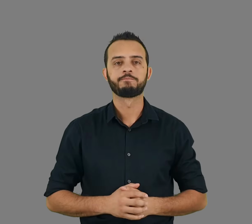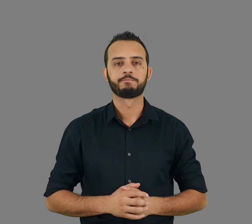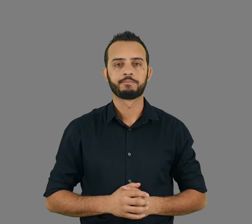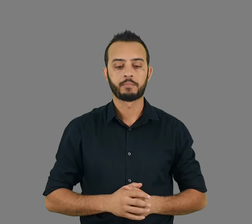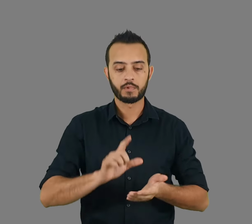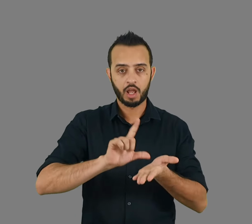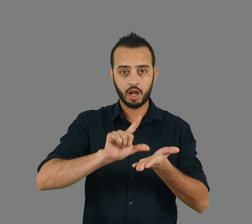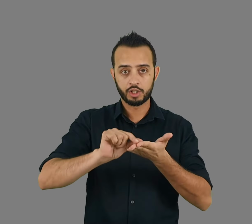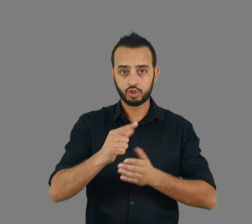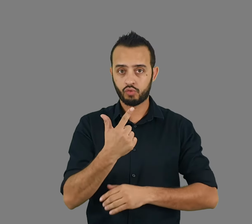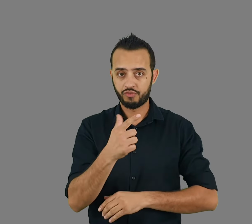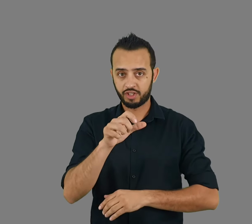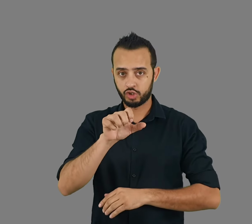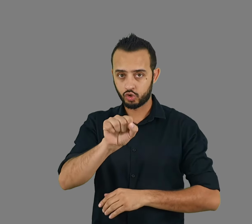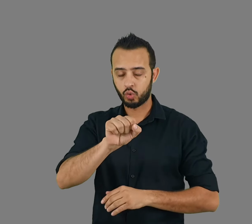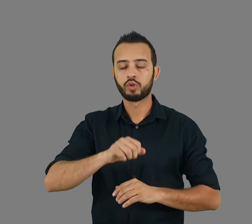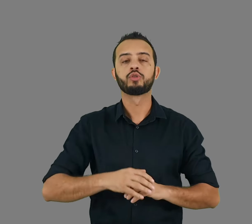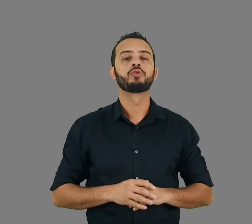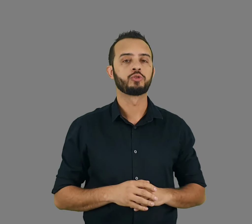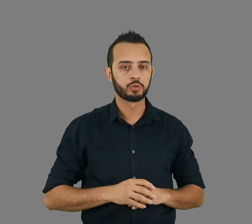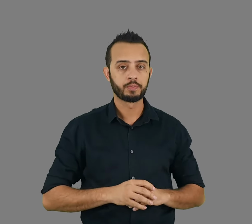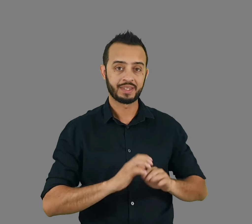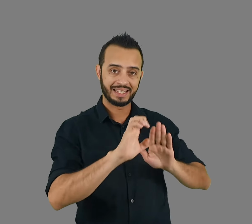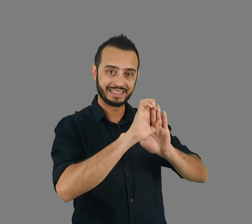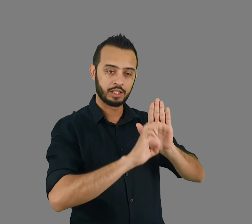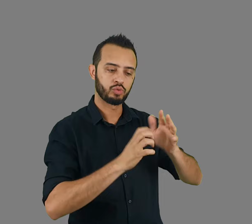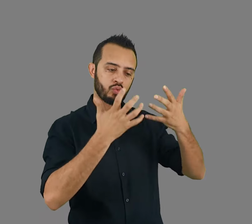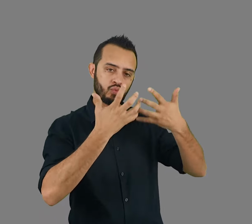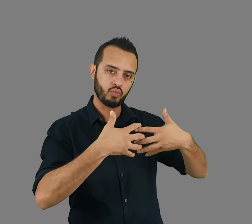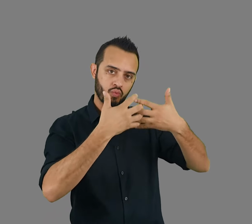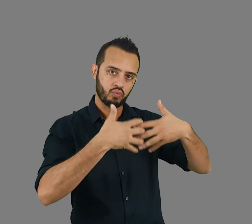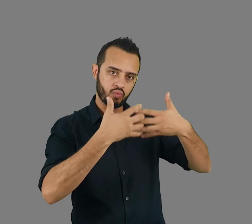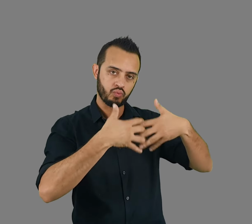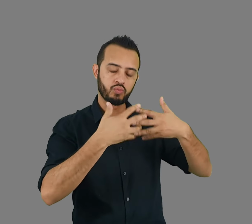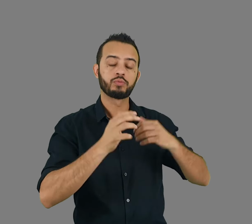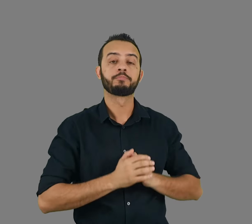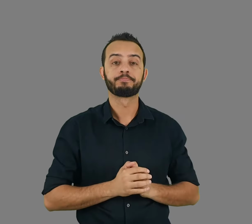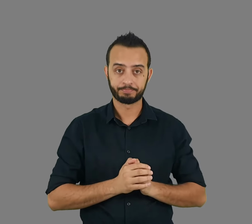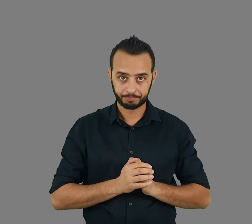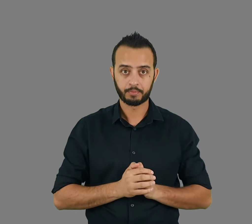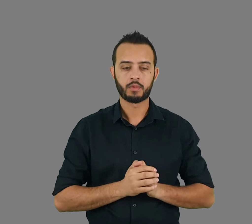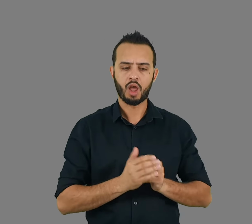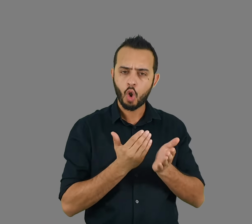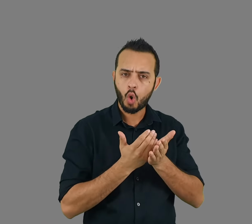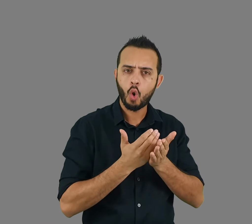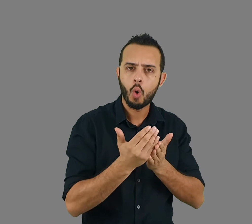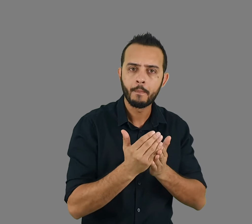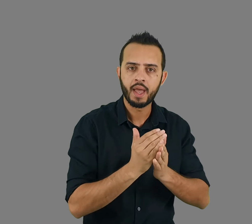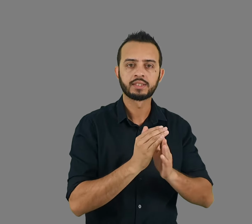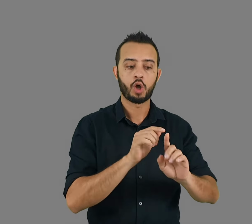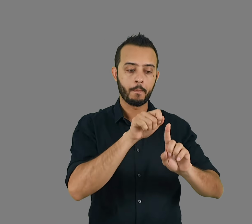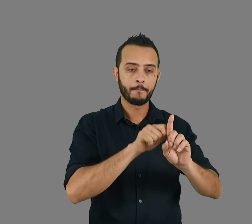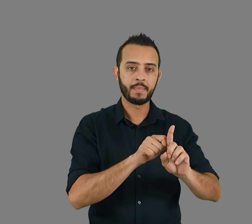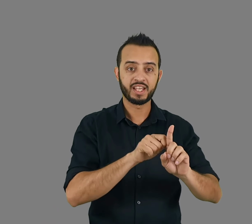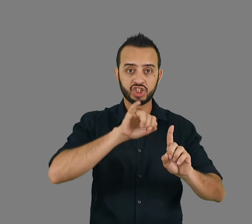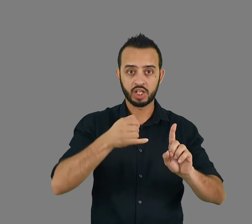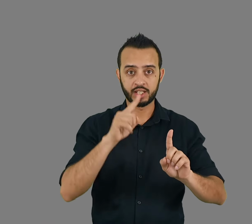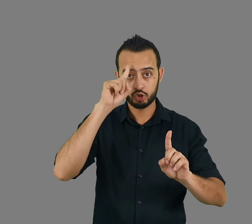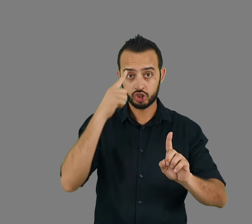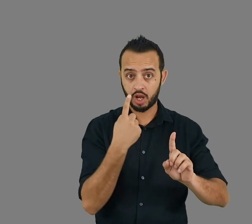Artigo 28. O exercício social. O exercício social iniciará em 1 de janeiro e terminará em 31 de